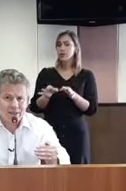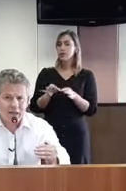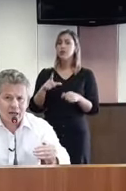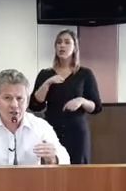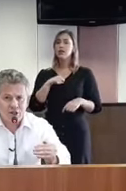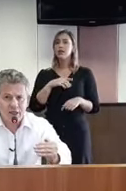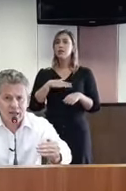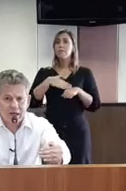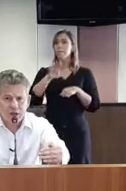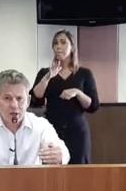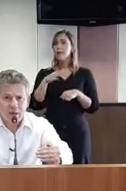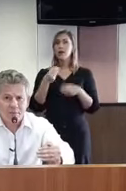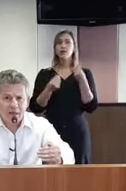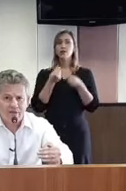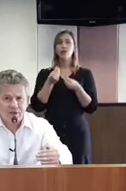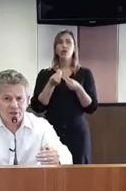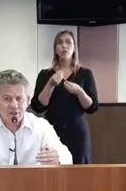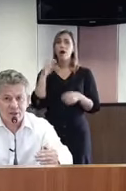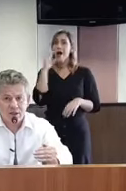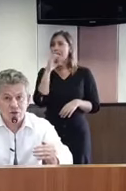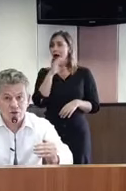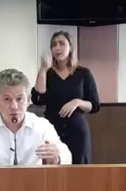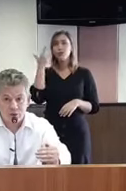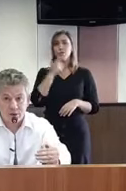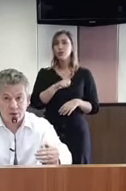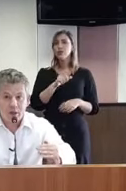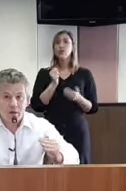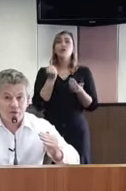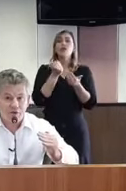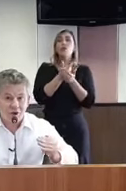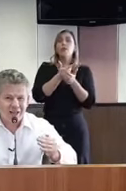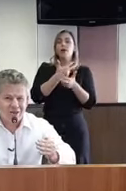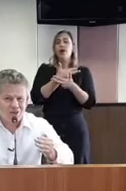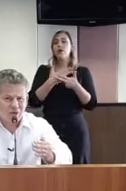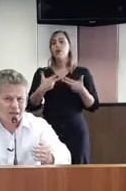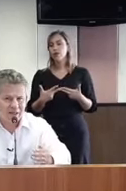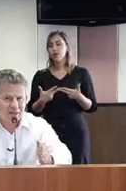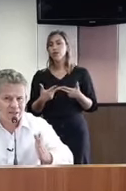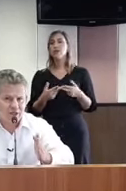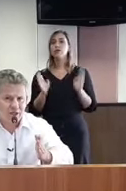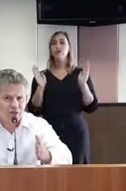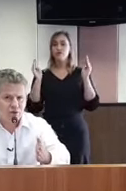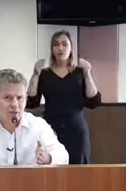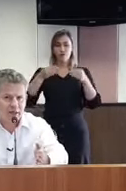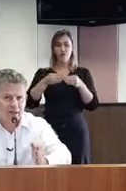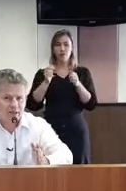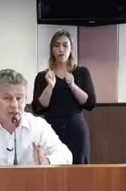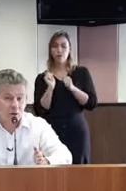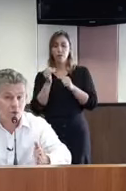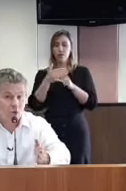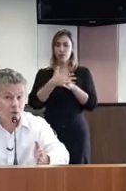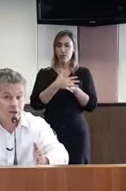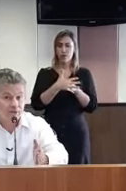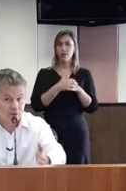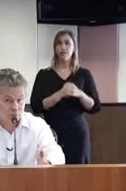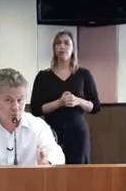mais agilidade para fazer aquisições vocacionadas, direcionadas